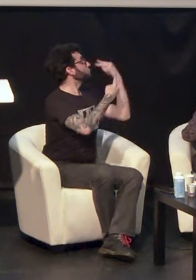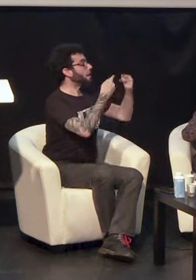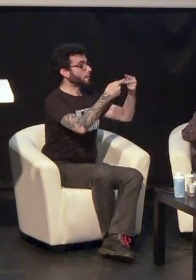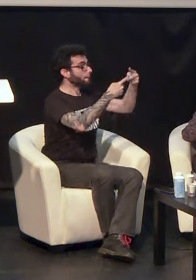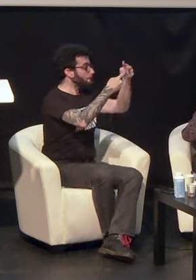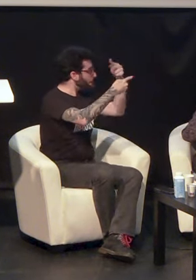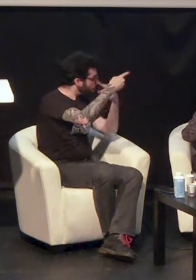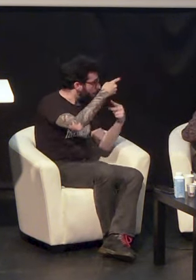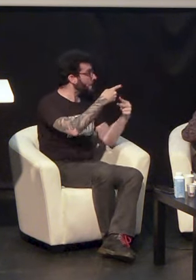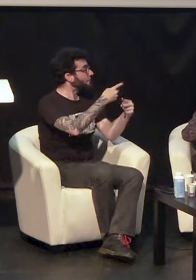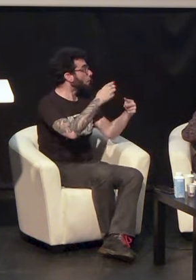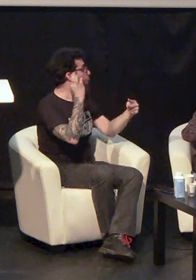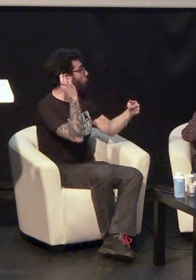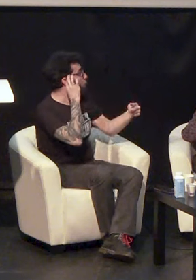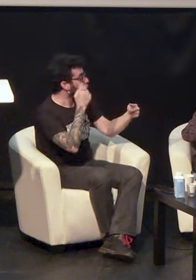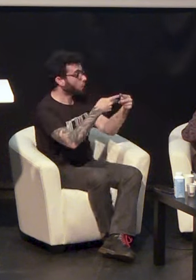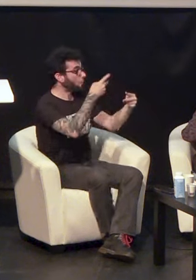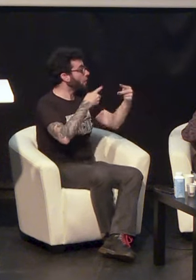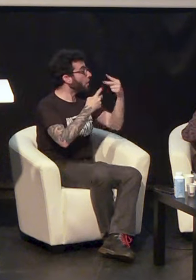des diapos.